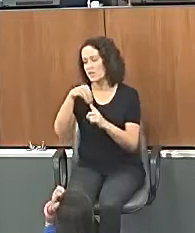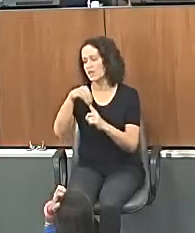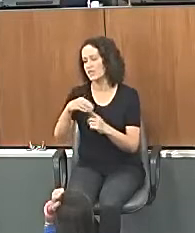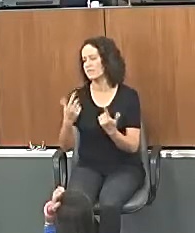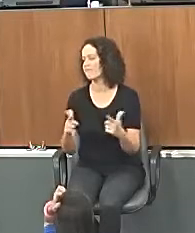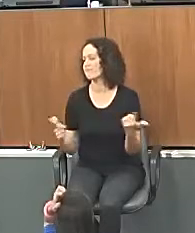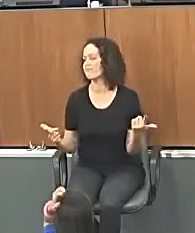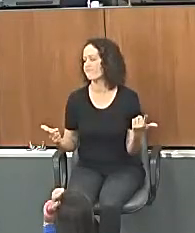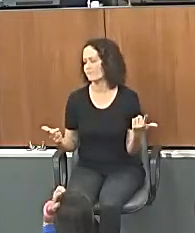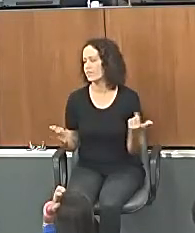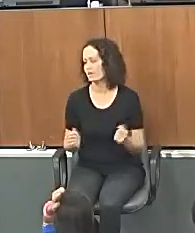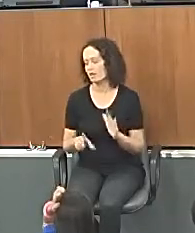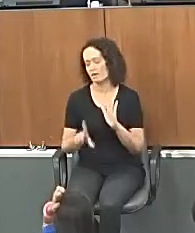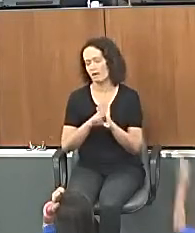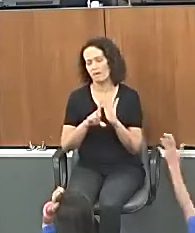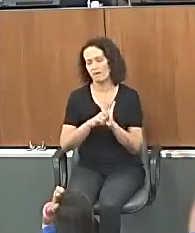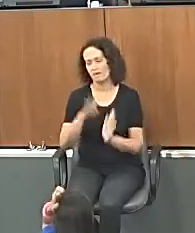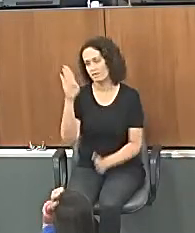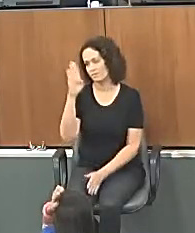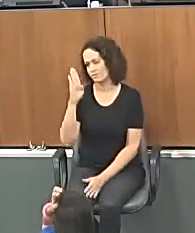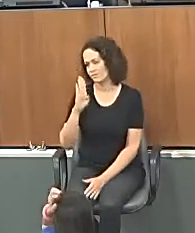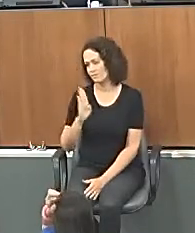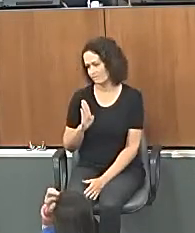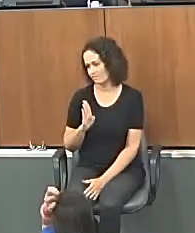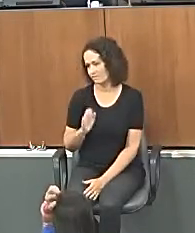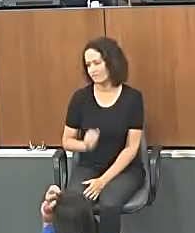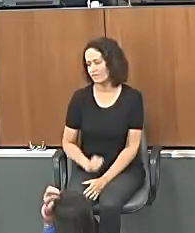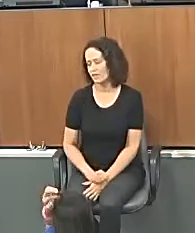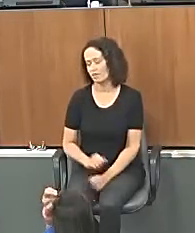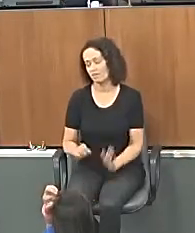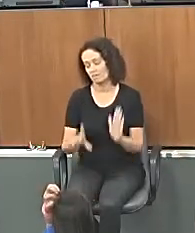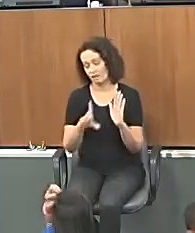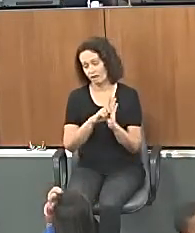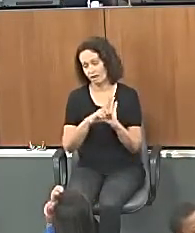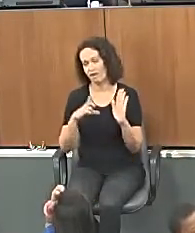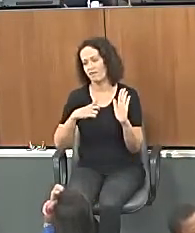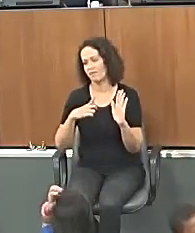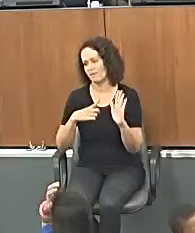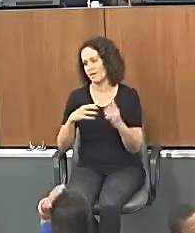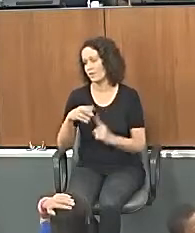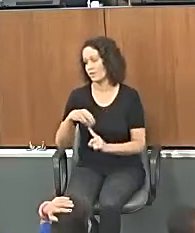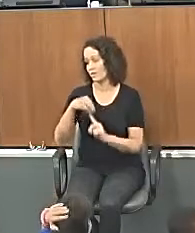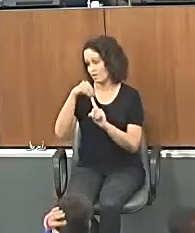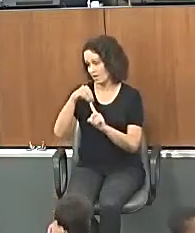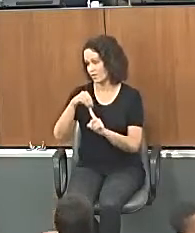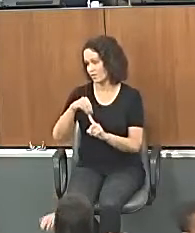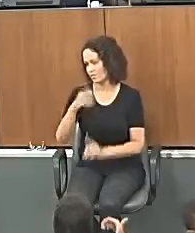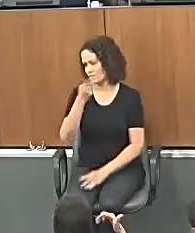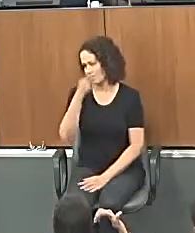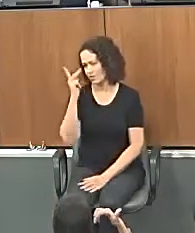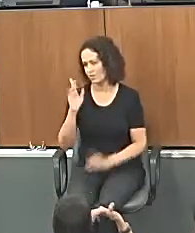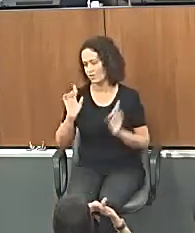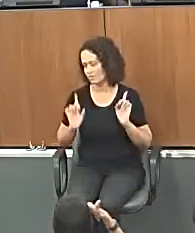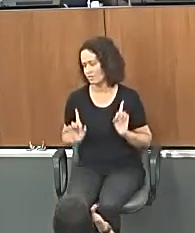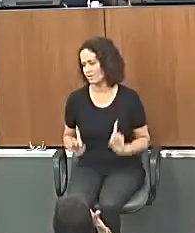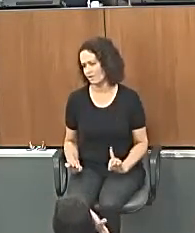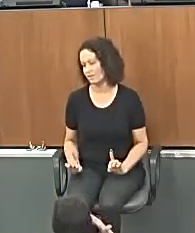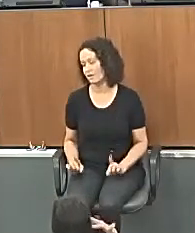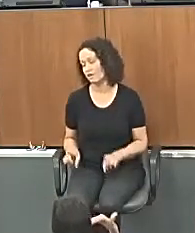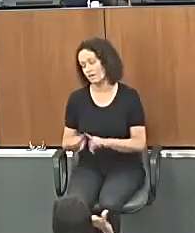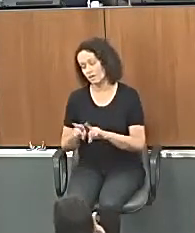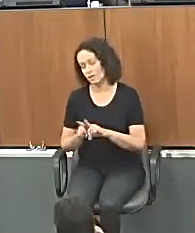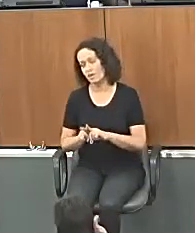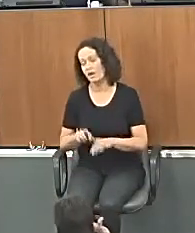não é uma deferência à pessoa com deficiência está na lei a prioridade de atendimento já disse várias vezes inclusive no atendimento domiciliar